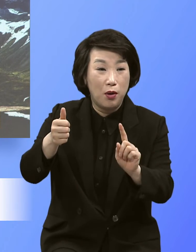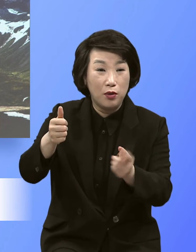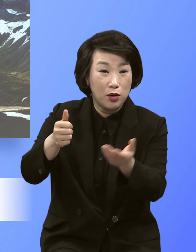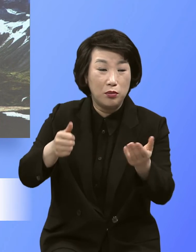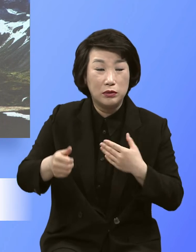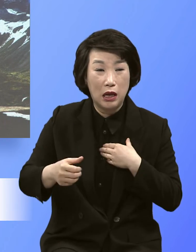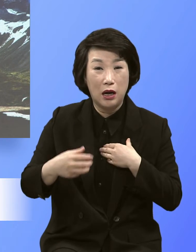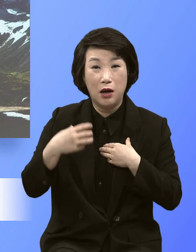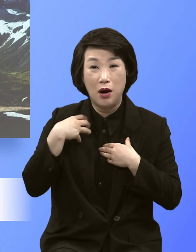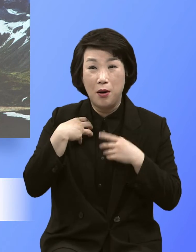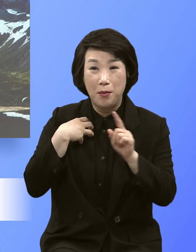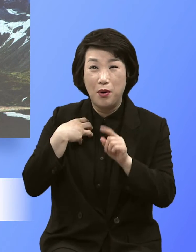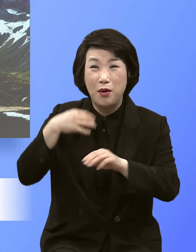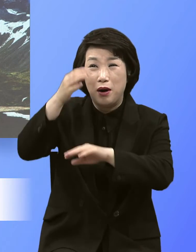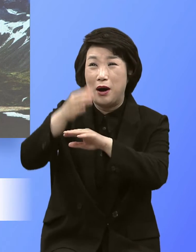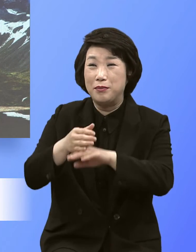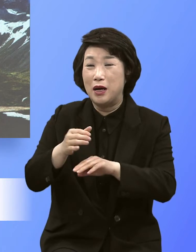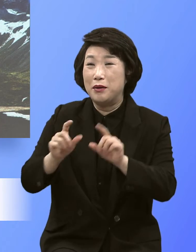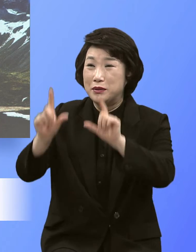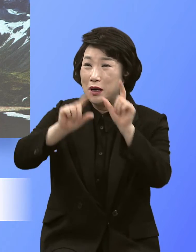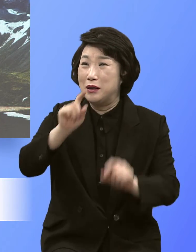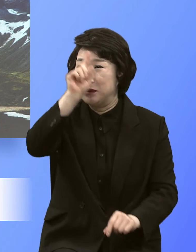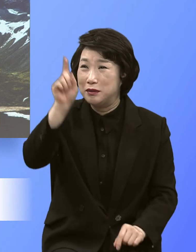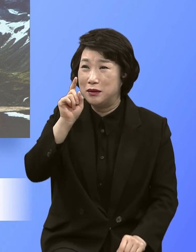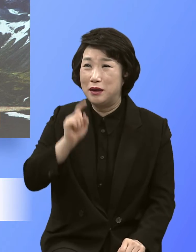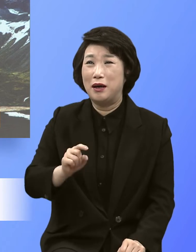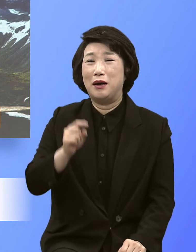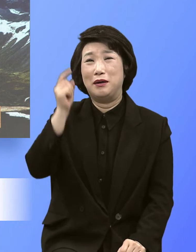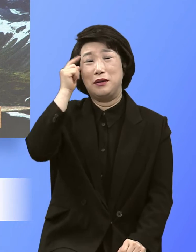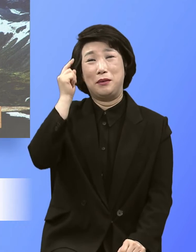내가 어떻게 감사로 살아야 될 것이냐